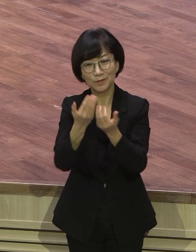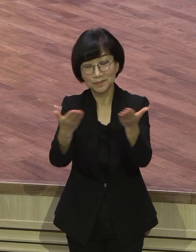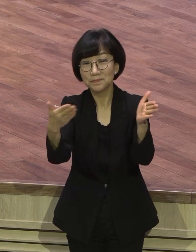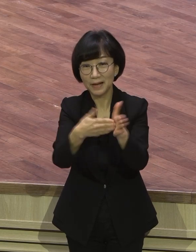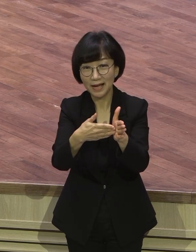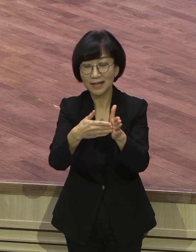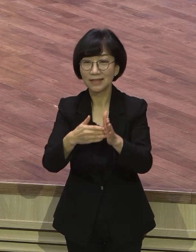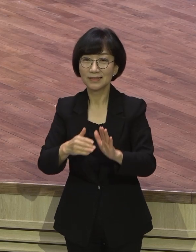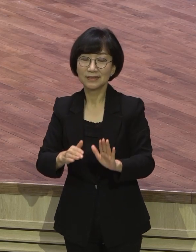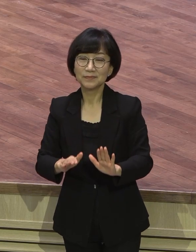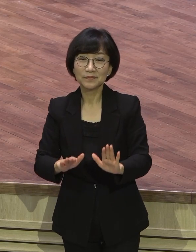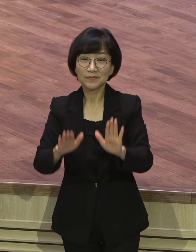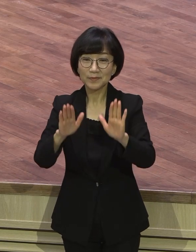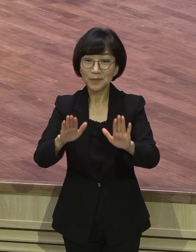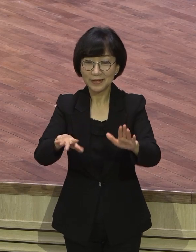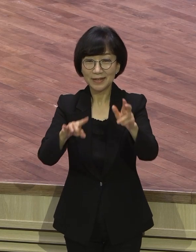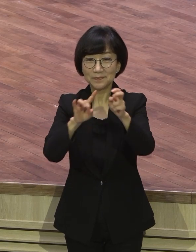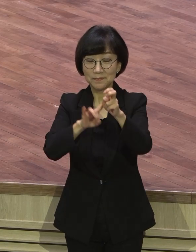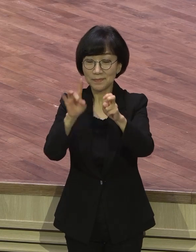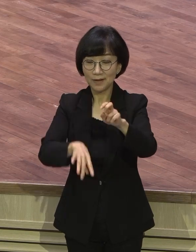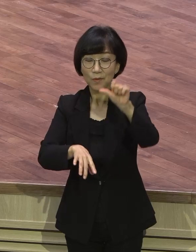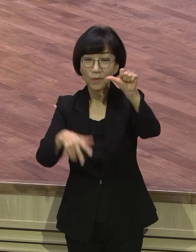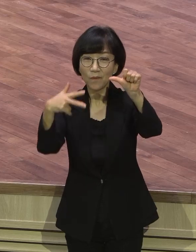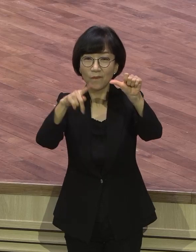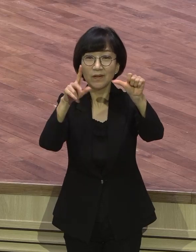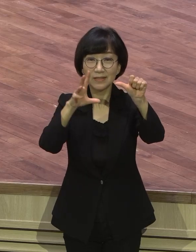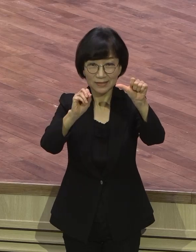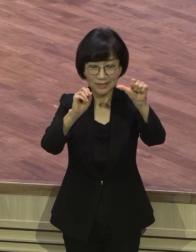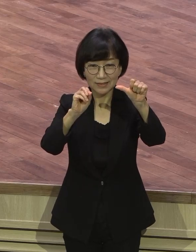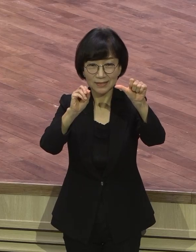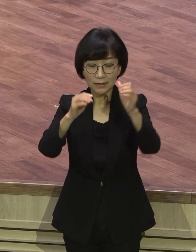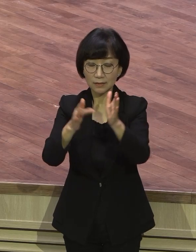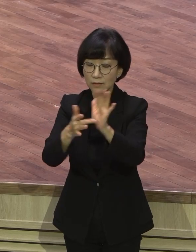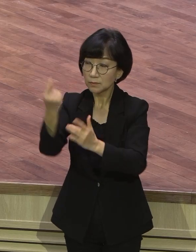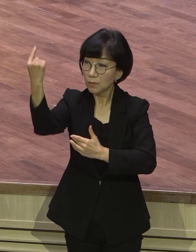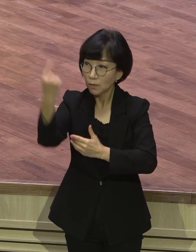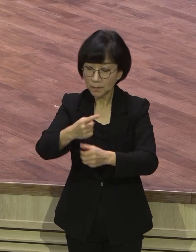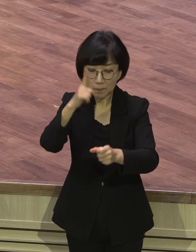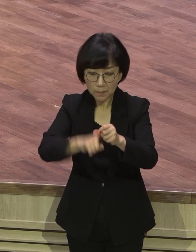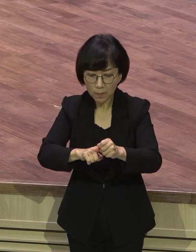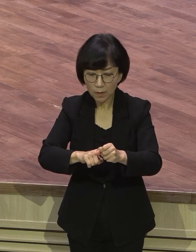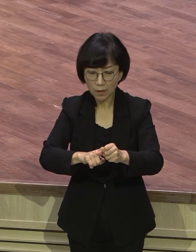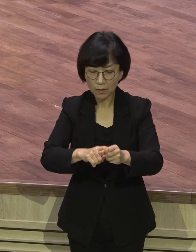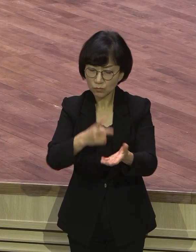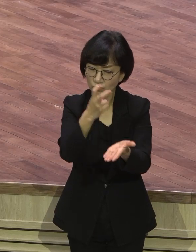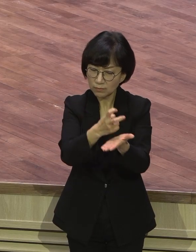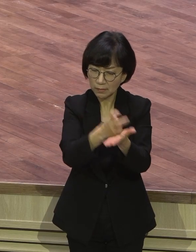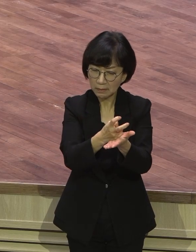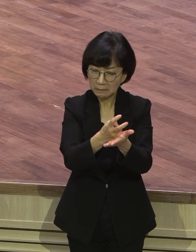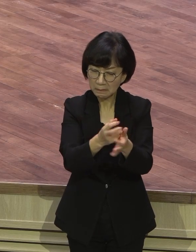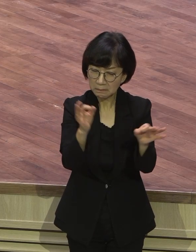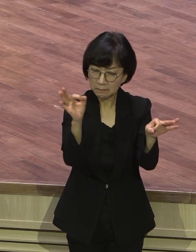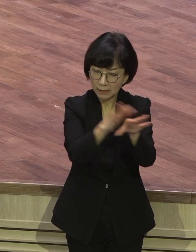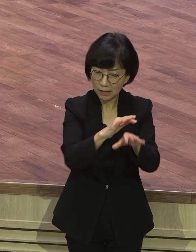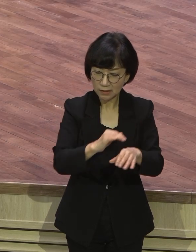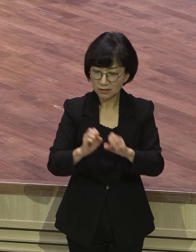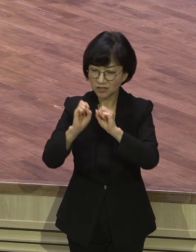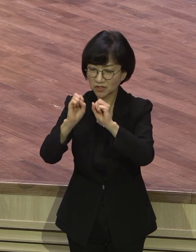말씀도 그 중에 하나인데 예수님께서 오신 것은 율법이나 선지자를 피하려 온 것이 아니라